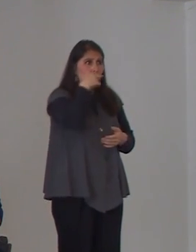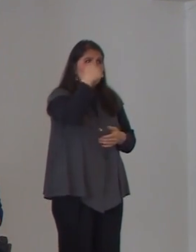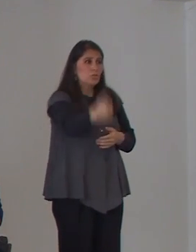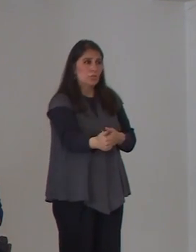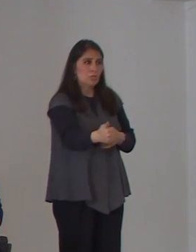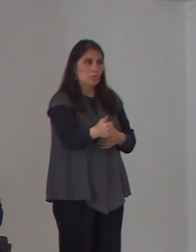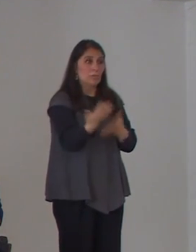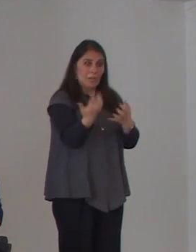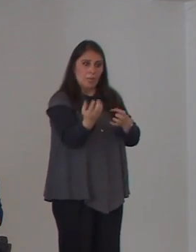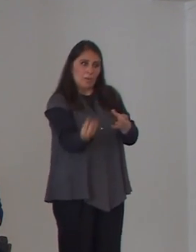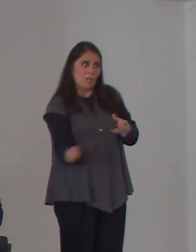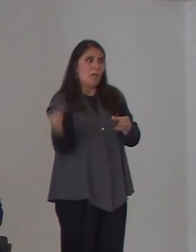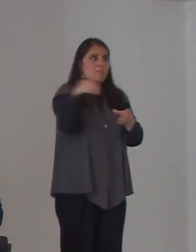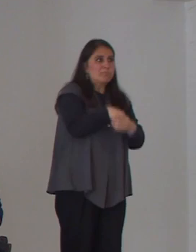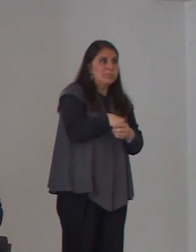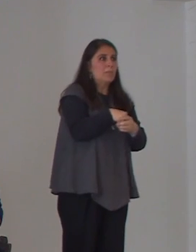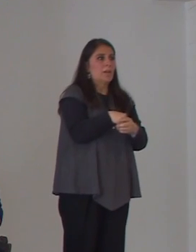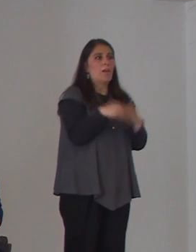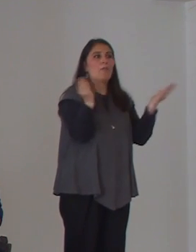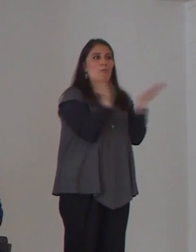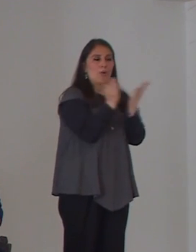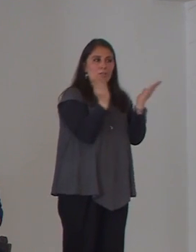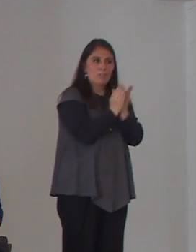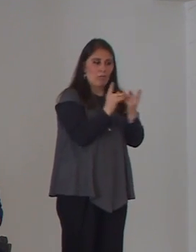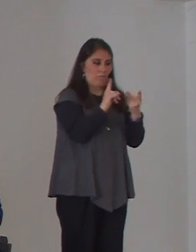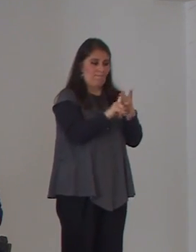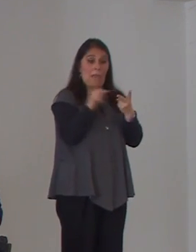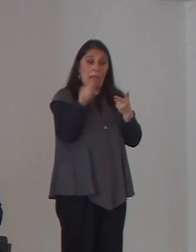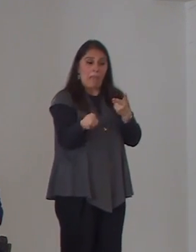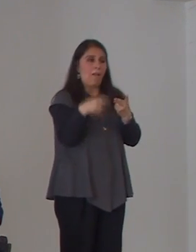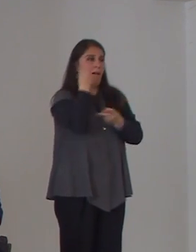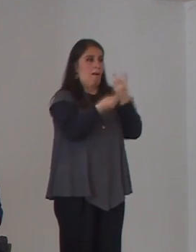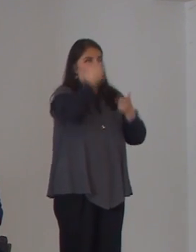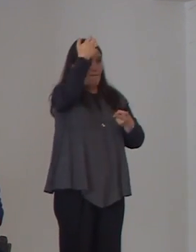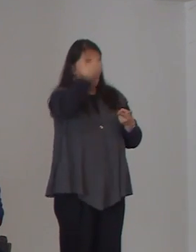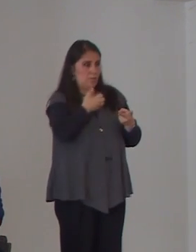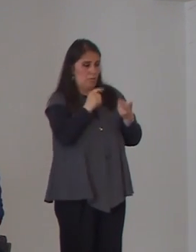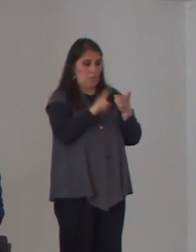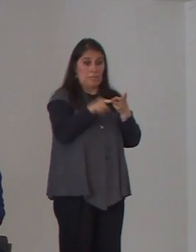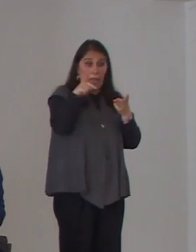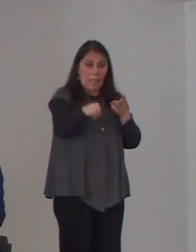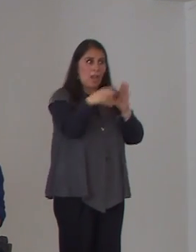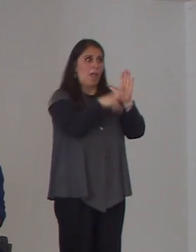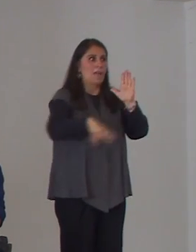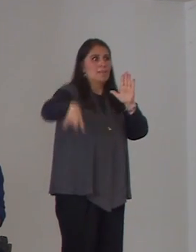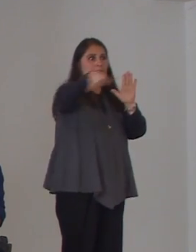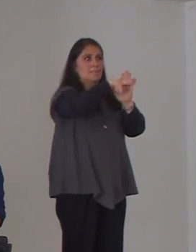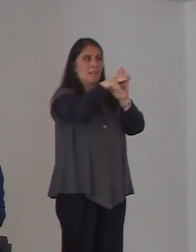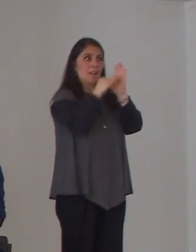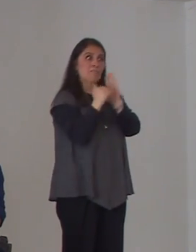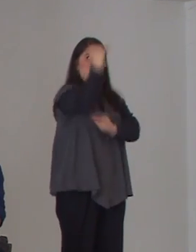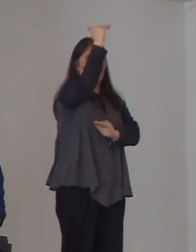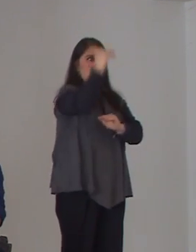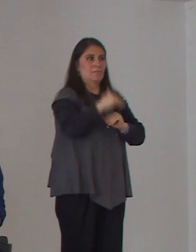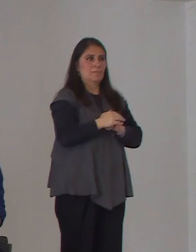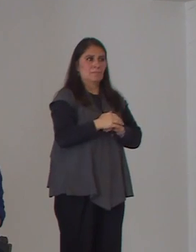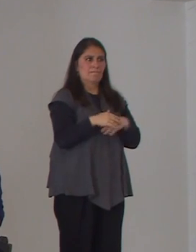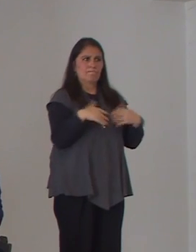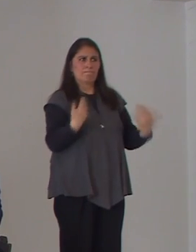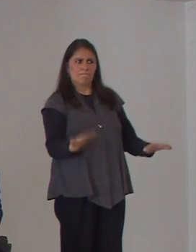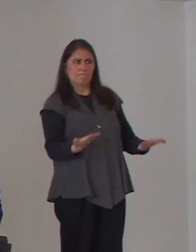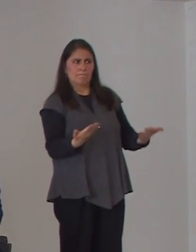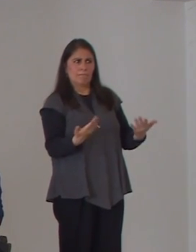parte de la educación formal, que él presente unas pruebas y que tenga unos estándares altos, pero hay ahí como